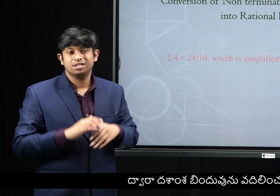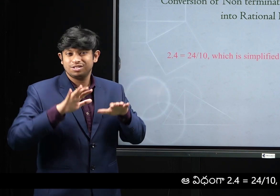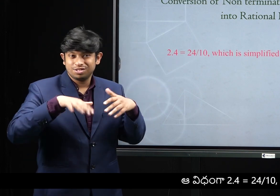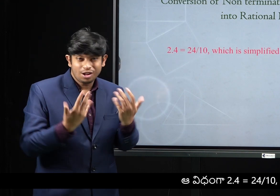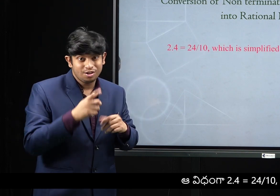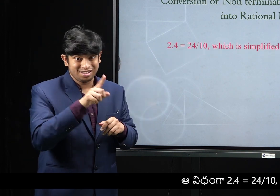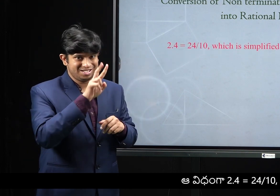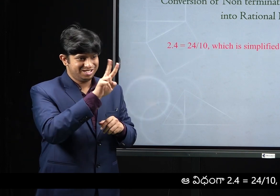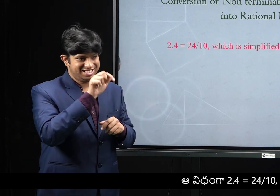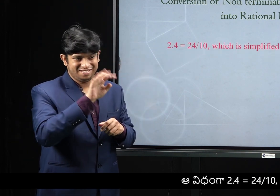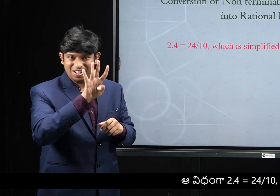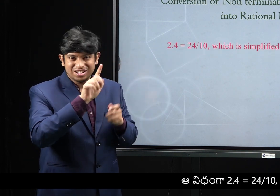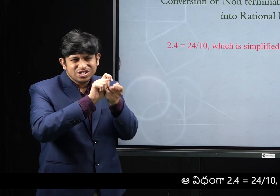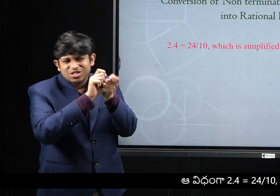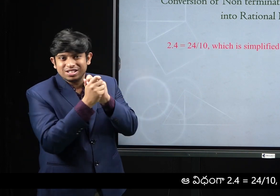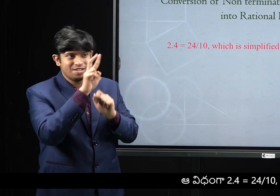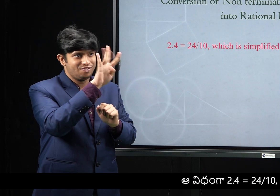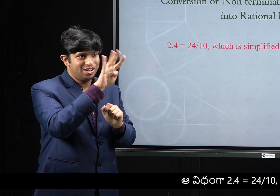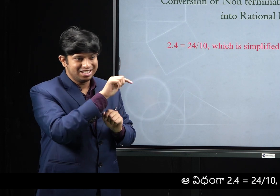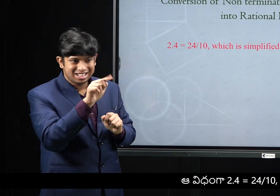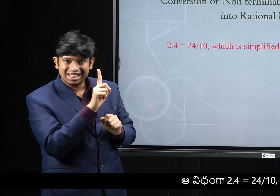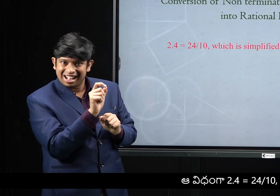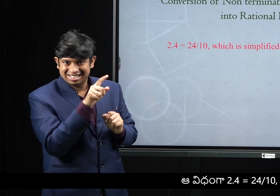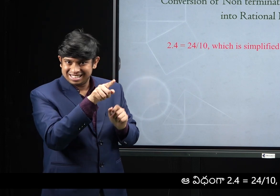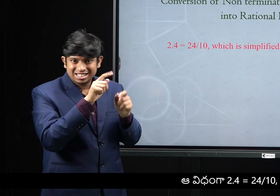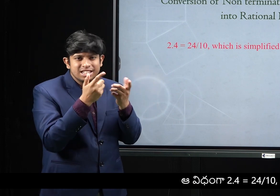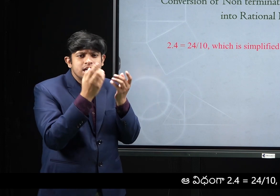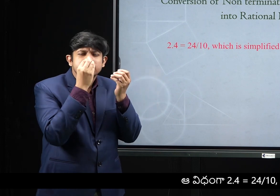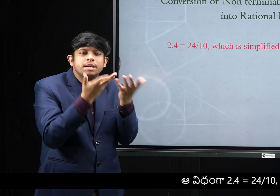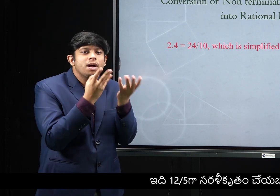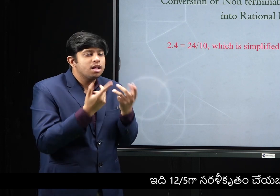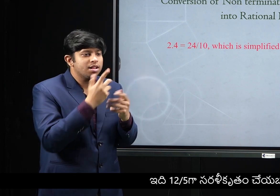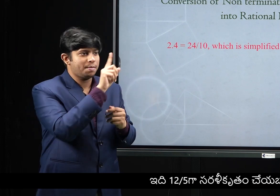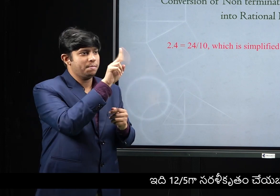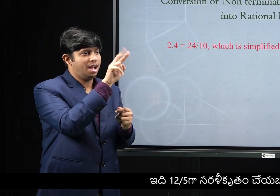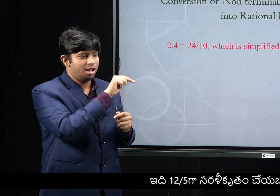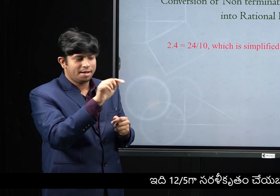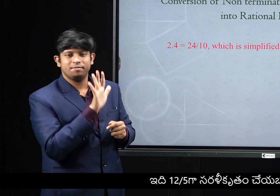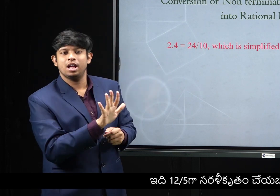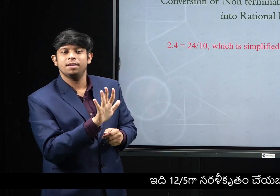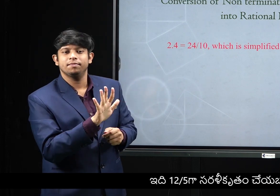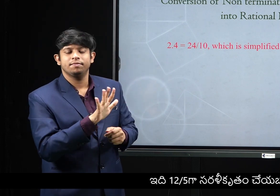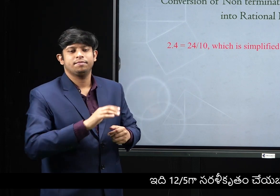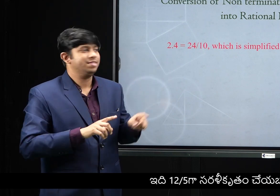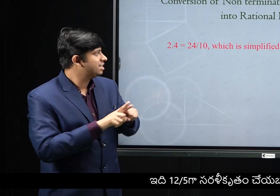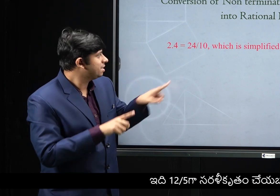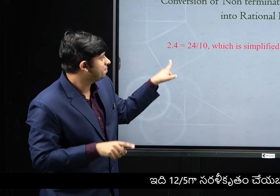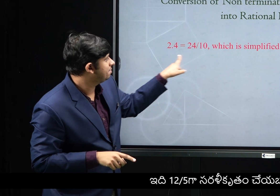ఆ విధంగా 2.4 = 24/10. ఇది 12/5గా సరళీకృతం